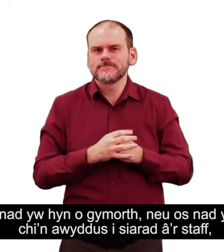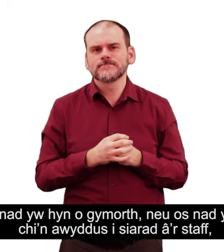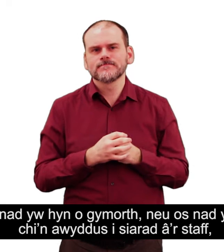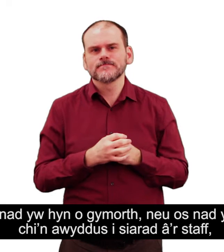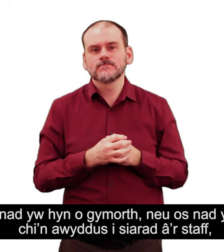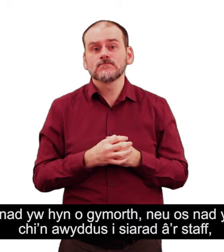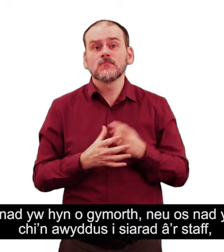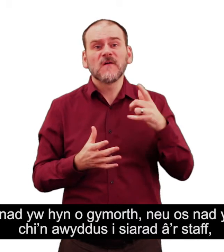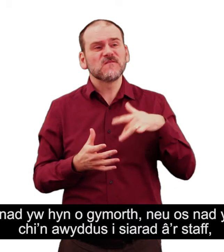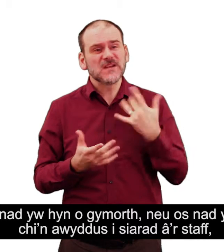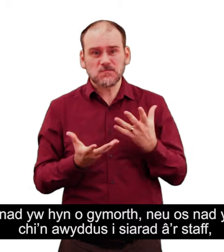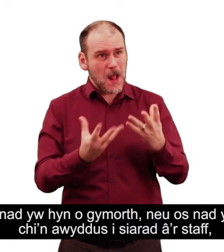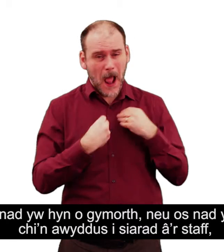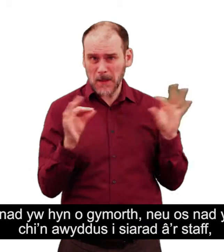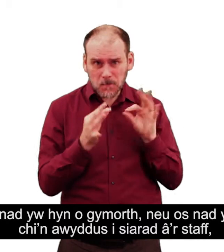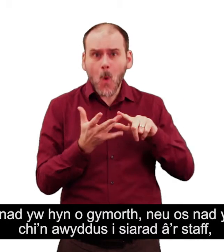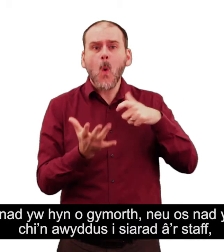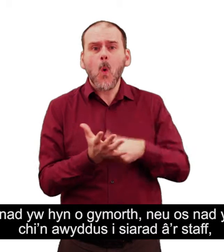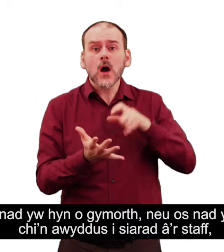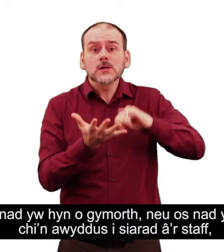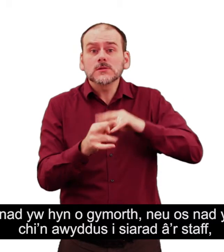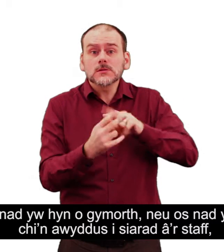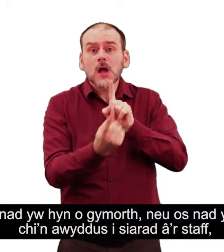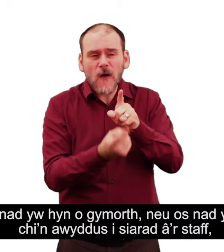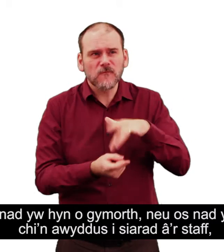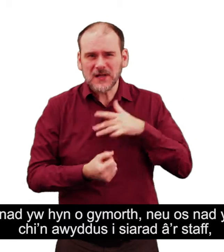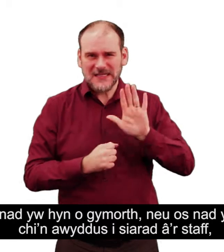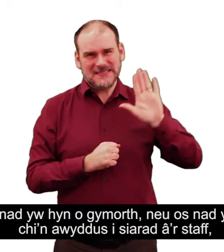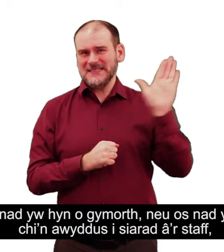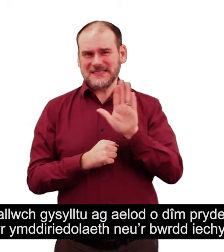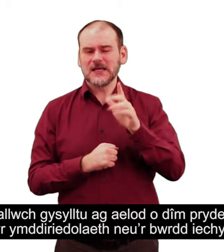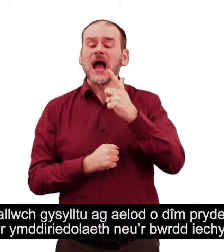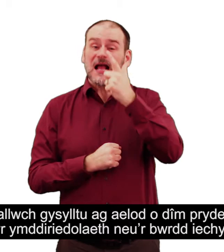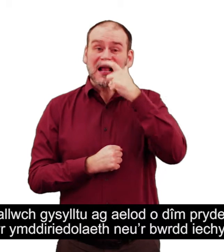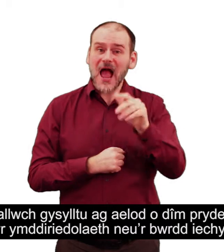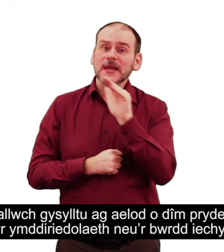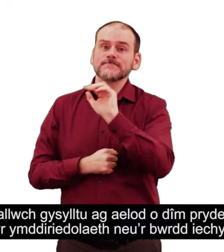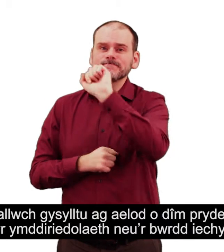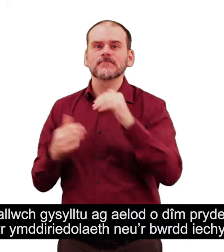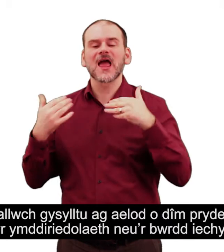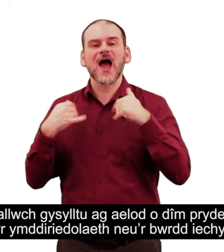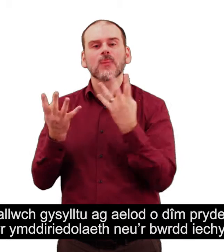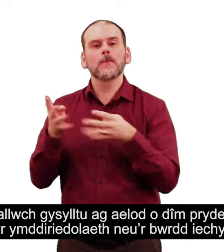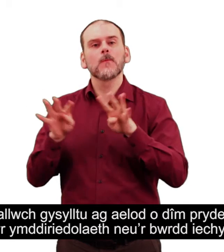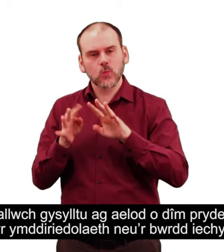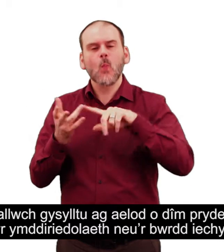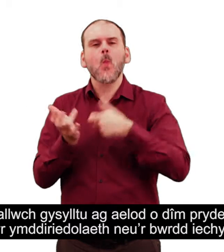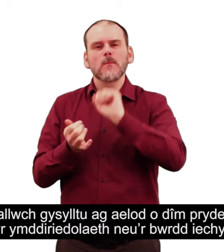Os nad yw hyn o gymorth neu os nad ydych chi'n awyddus i siarad â'r staff, gallwch gysylltu ag aelod o dîm pryderon yr